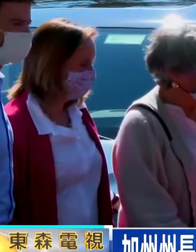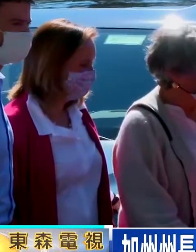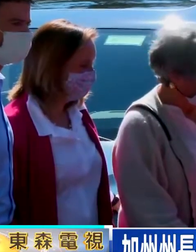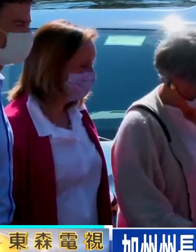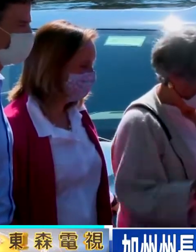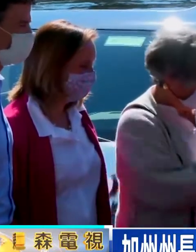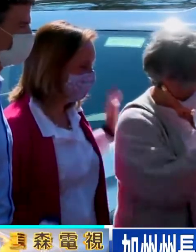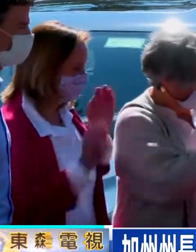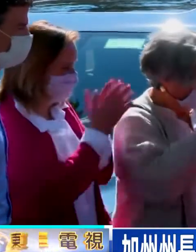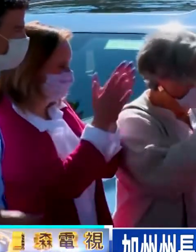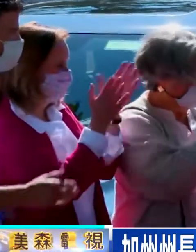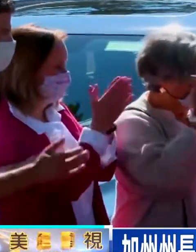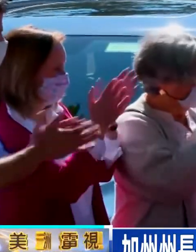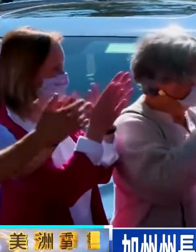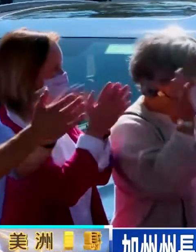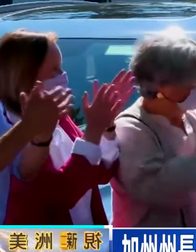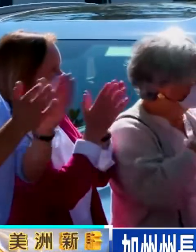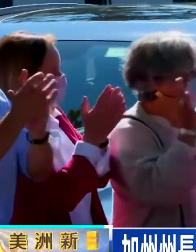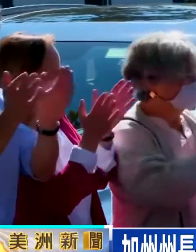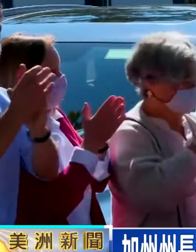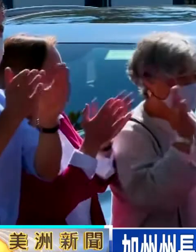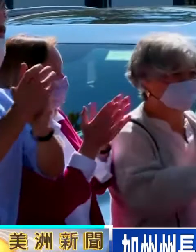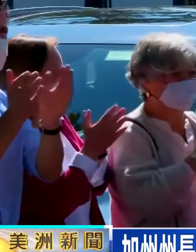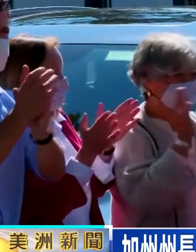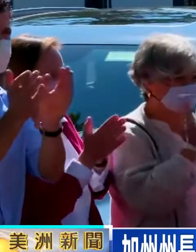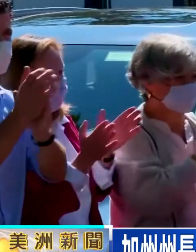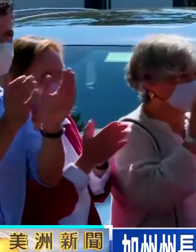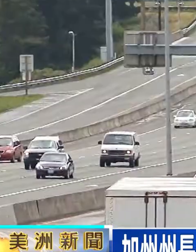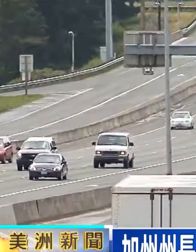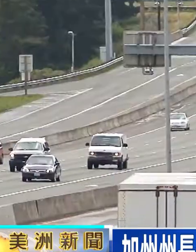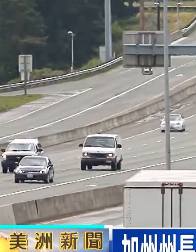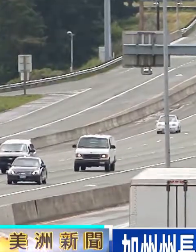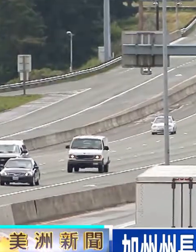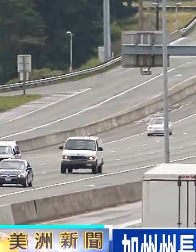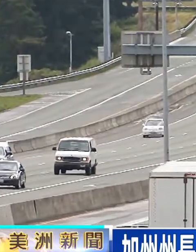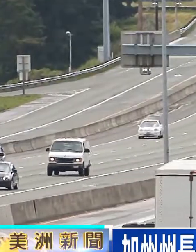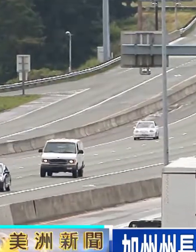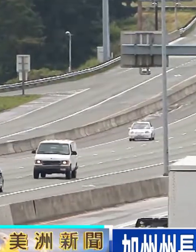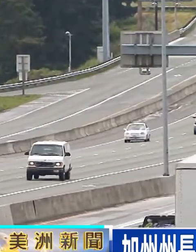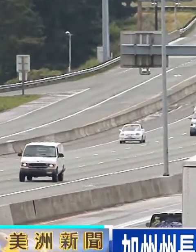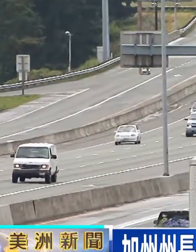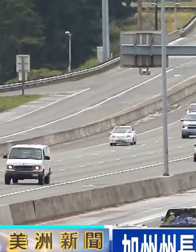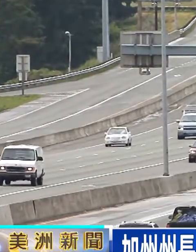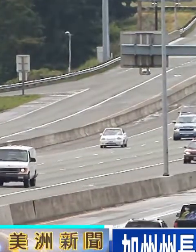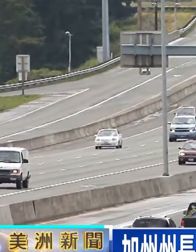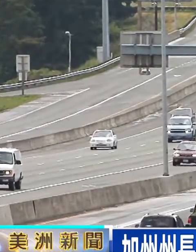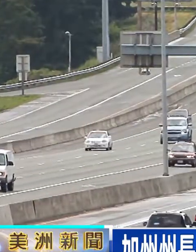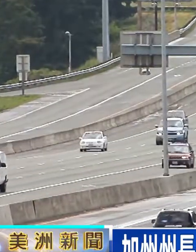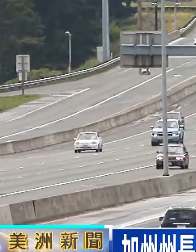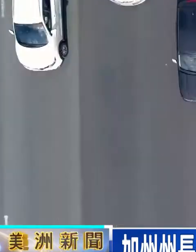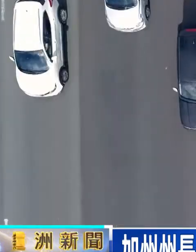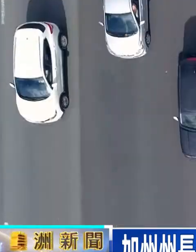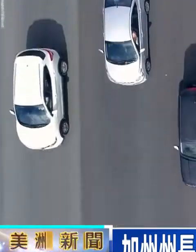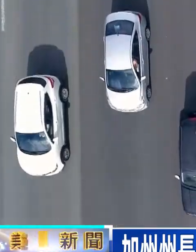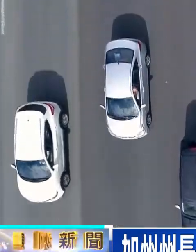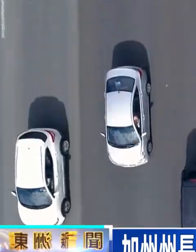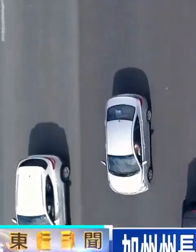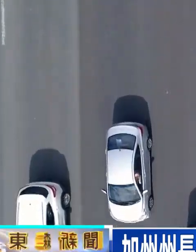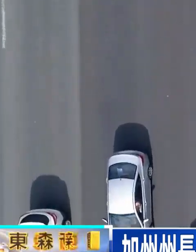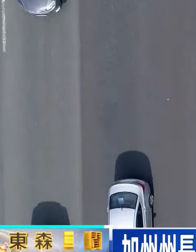在2035年之前停止销售汽油动力的轿车和卡车。此举不只会使全美人口最多的加州减少掉